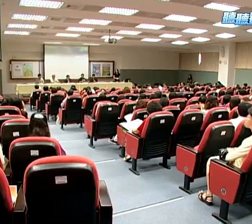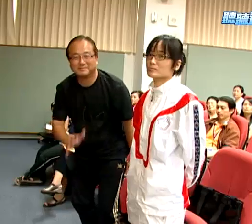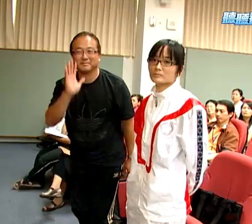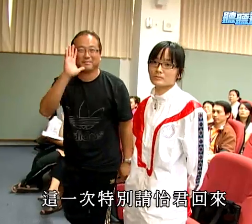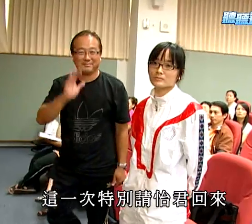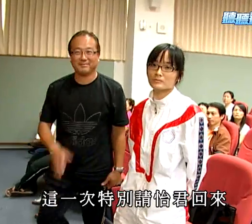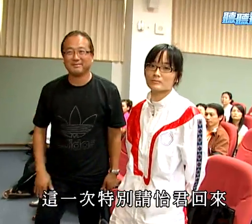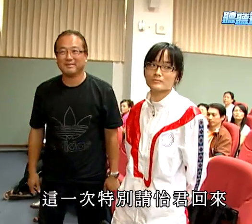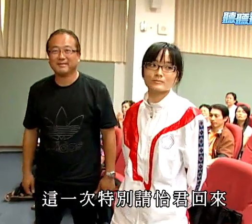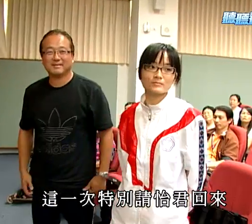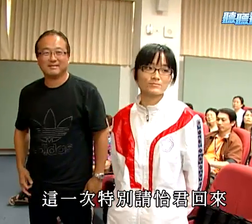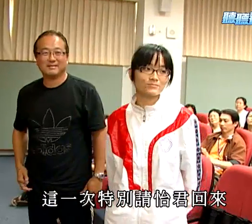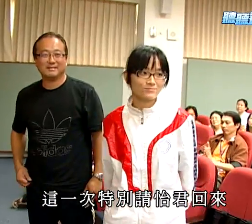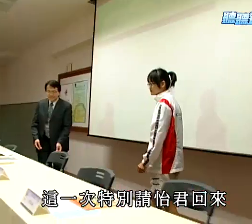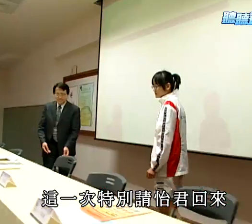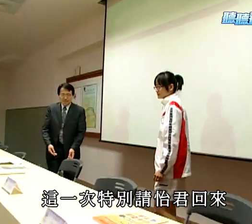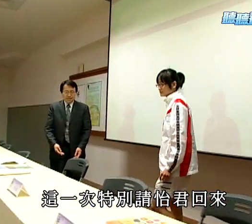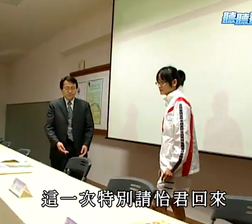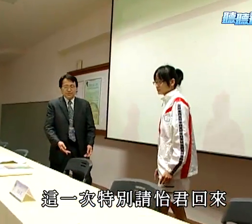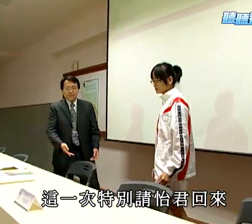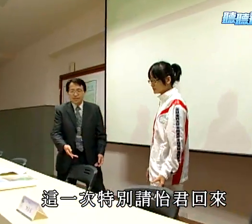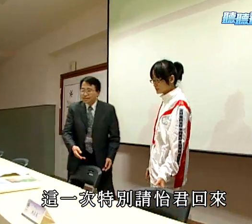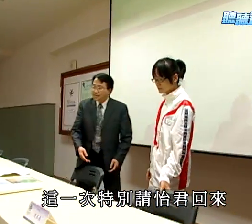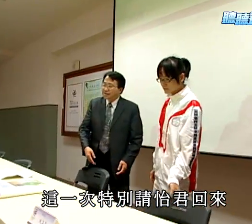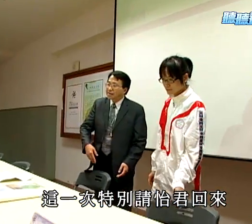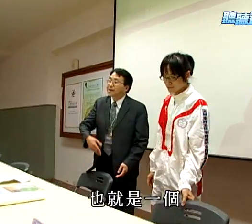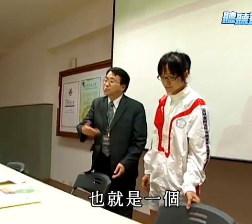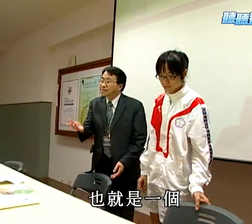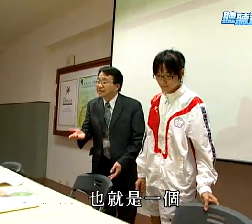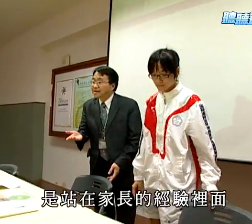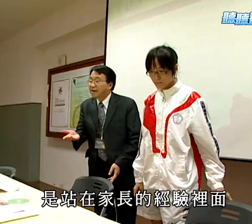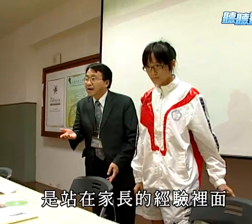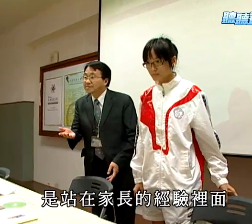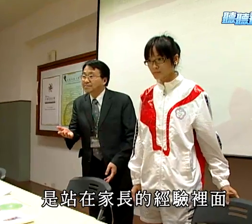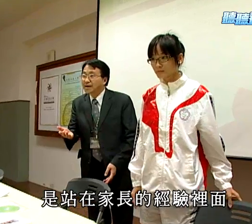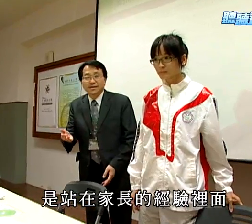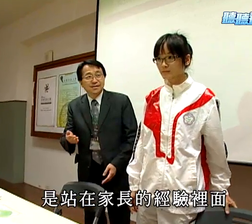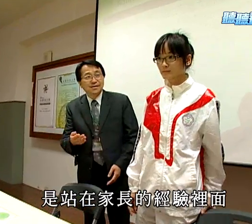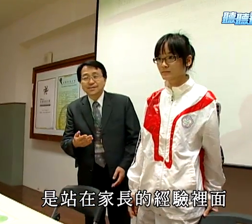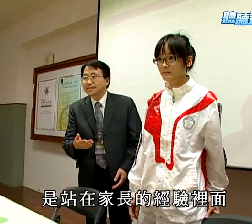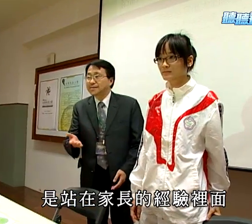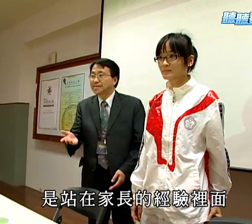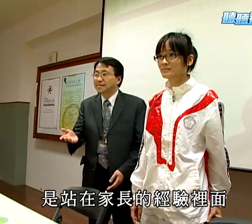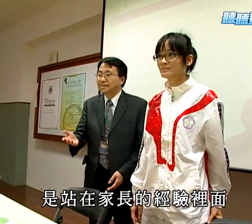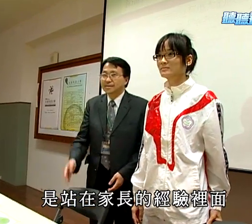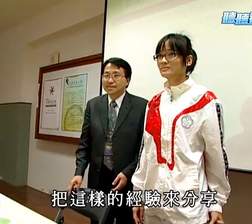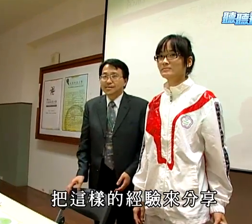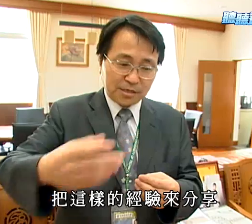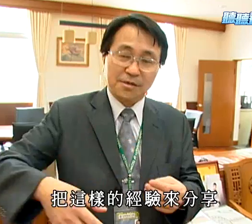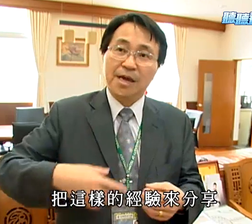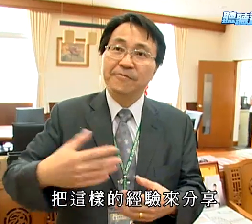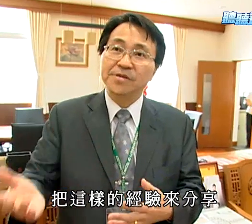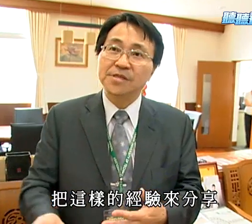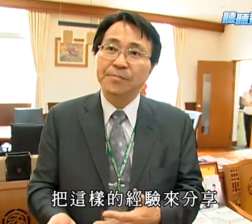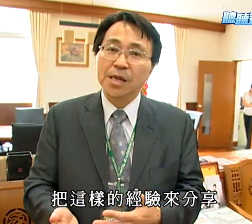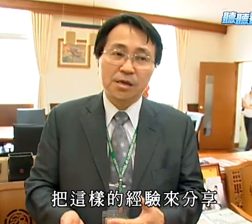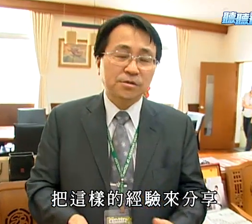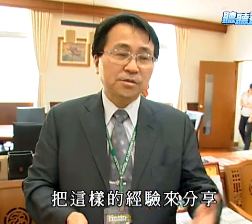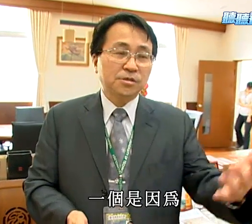这一次特别请怡君回来哈，也就是一个是站在家长的经验里面，把这样的经验来分享；一个是因为